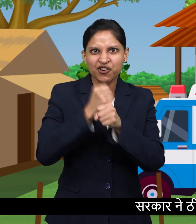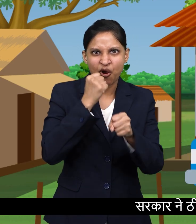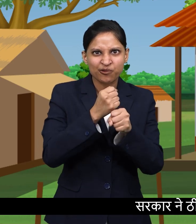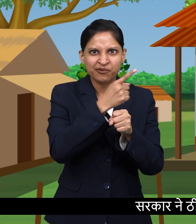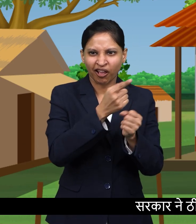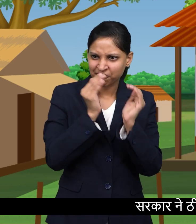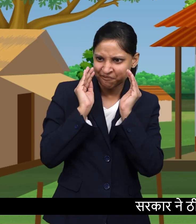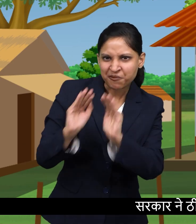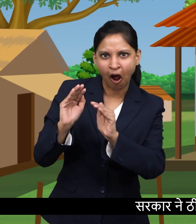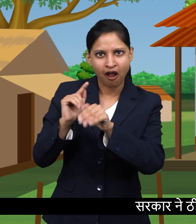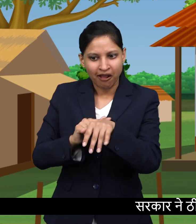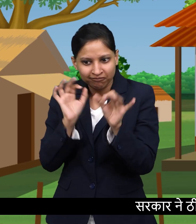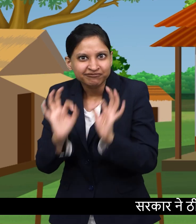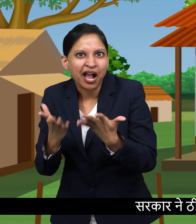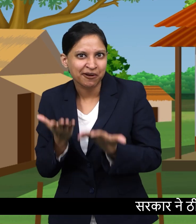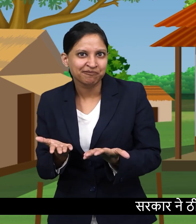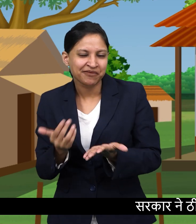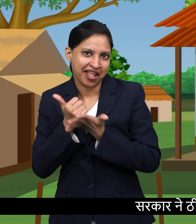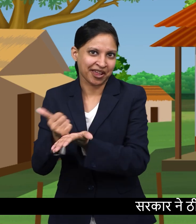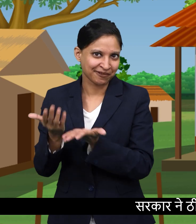सरकार ने ठीक समय पर उसकी मदद की।